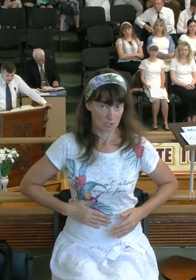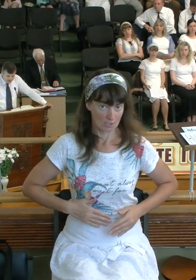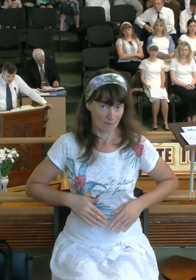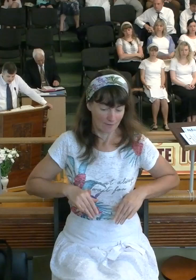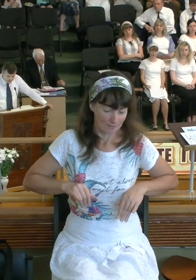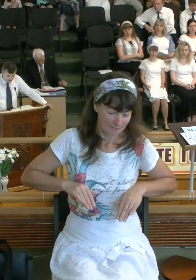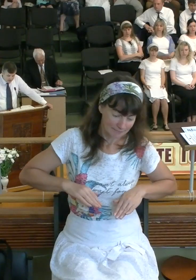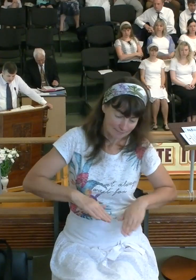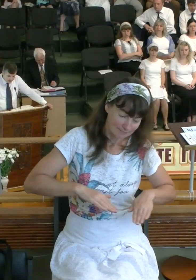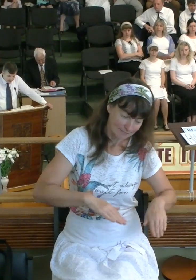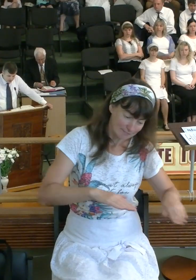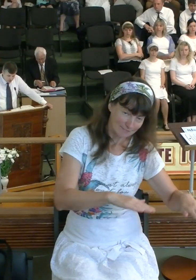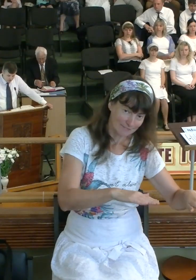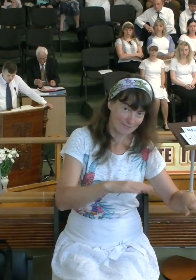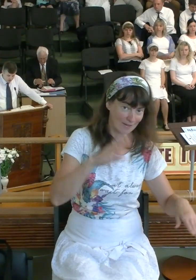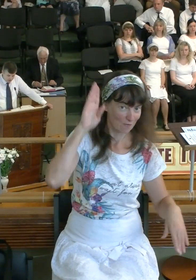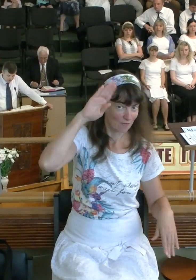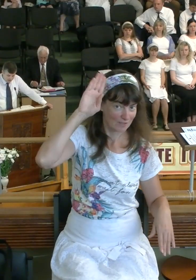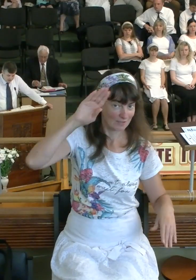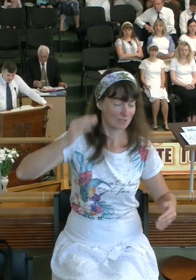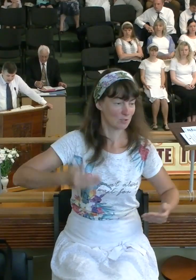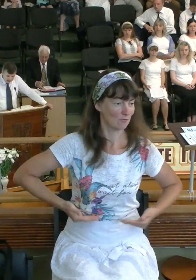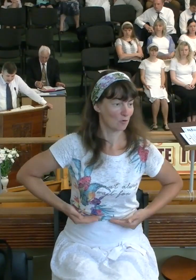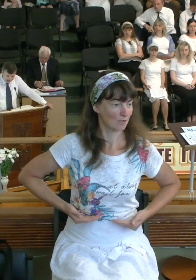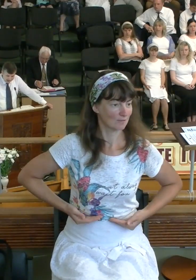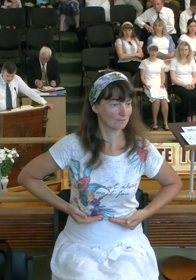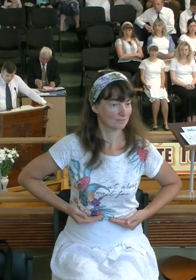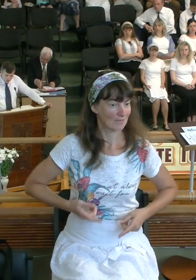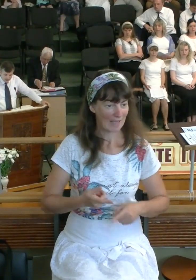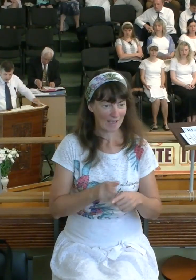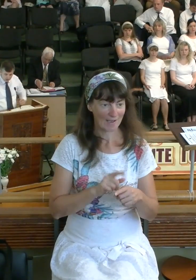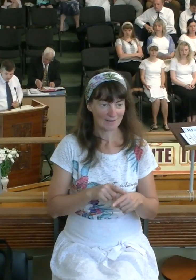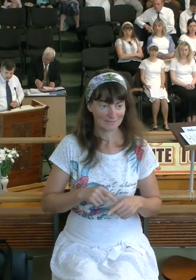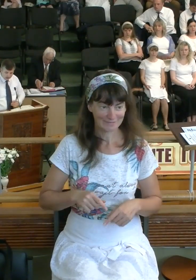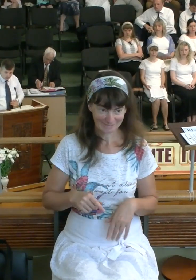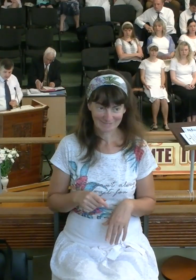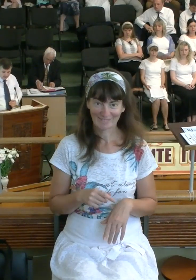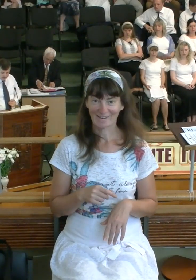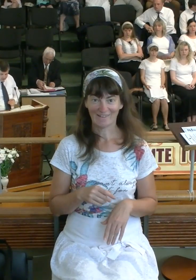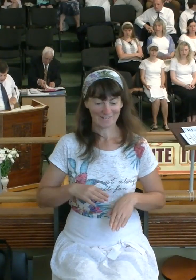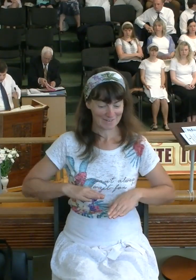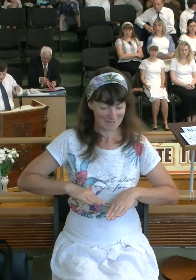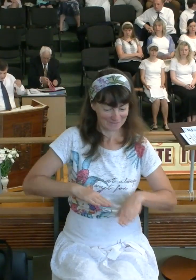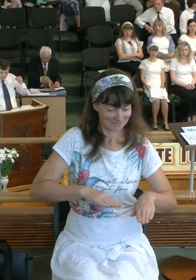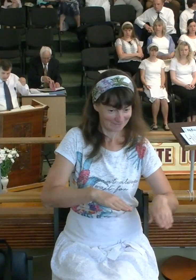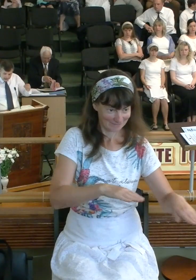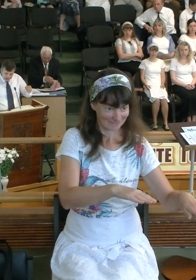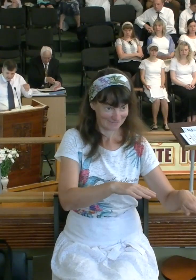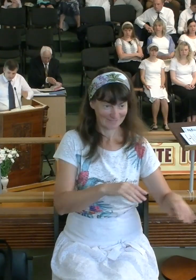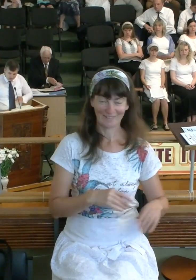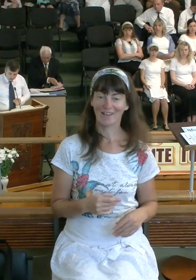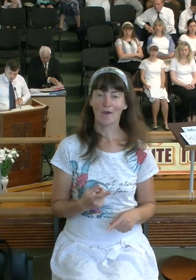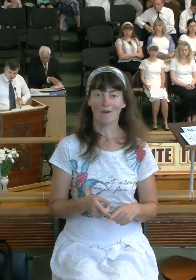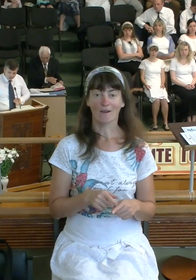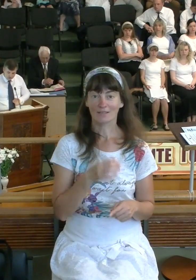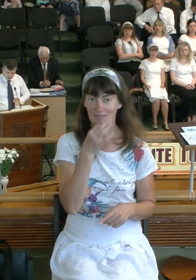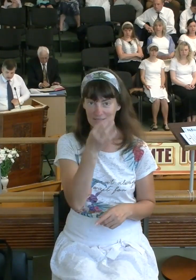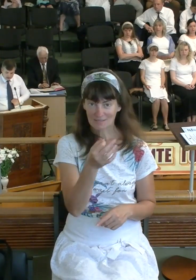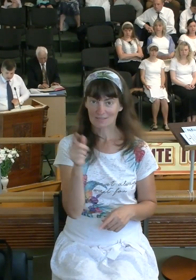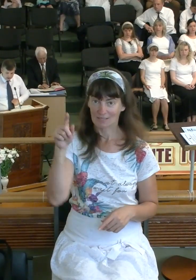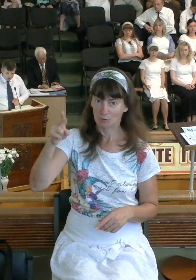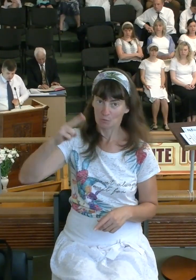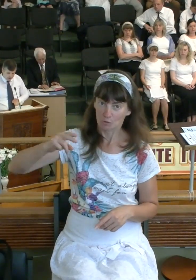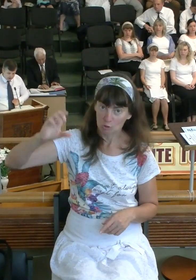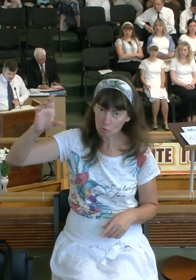потекут реки воды живой». Сие сказал он о духе, которого имели принять верующие в